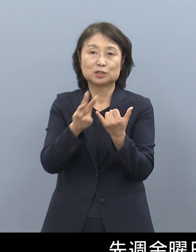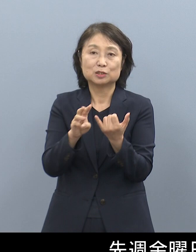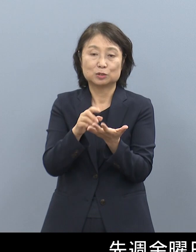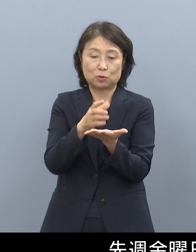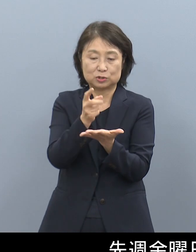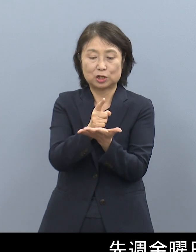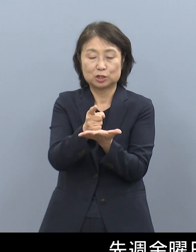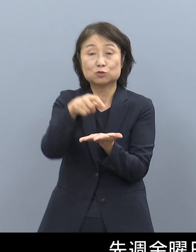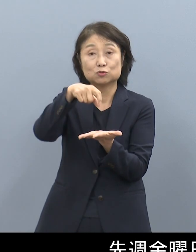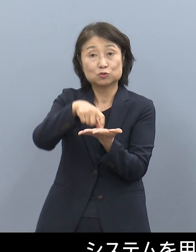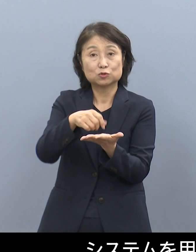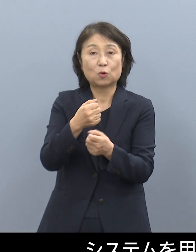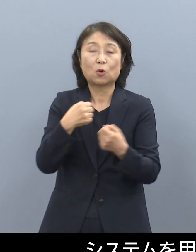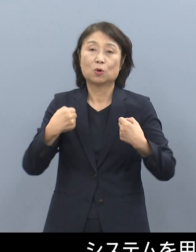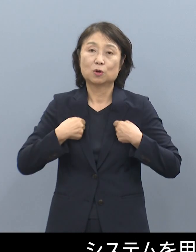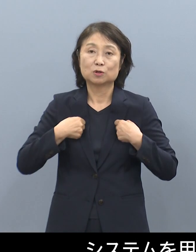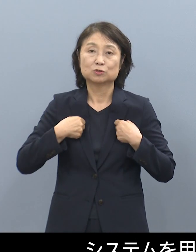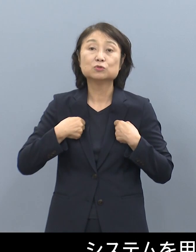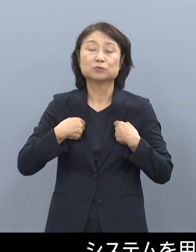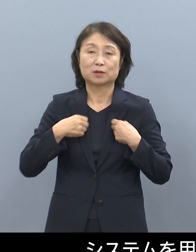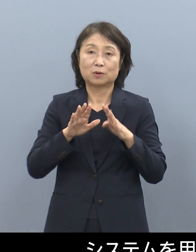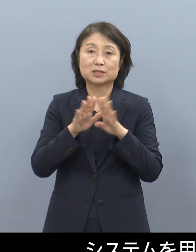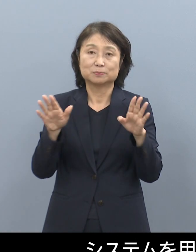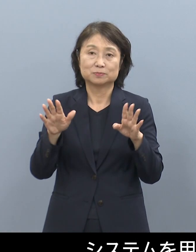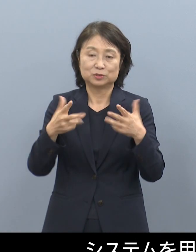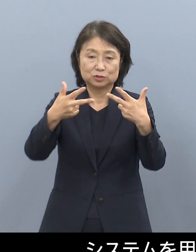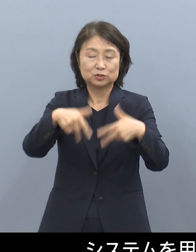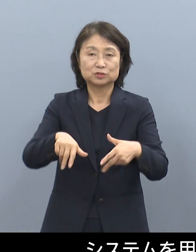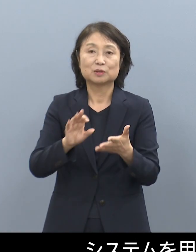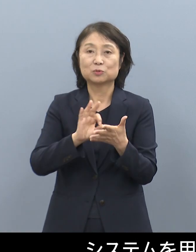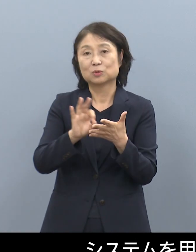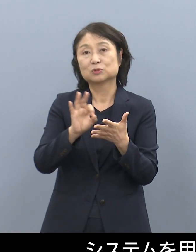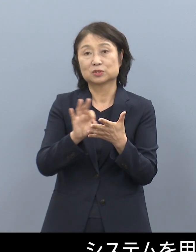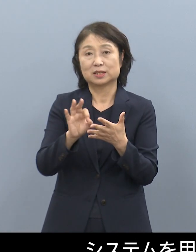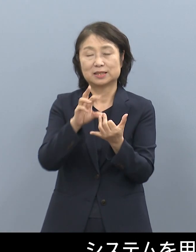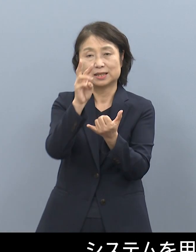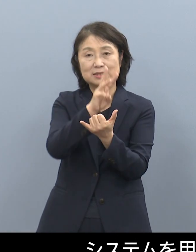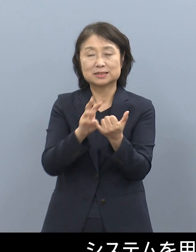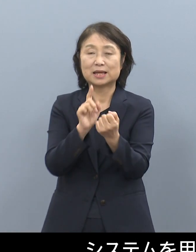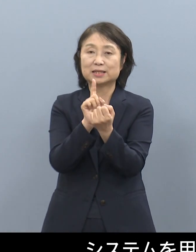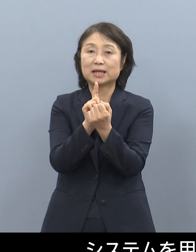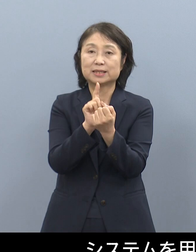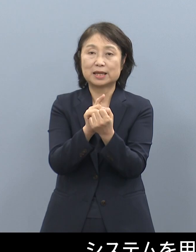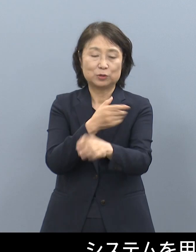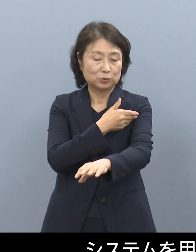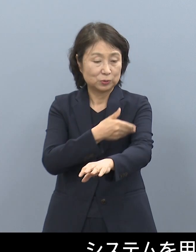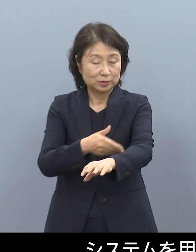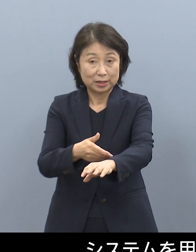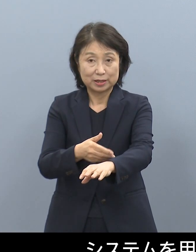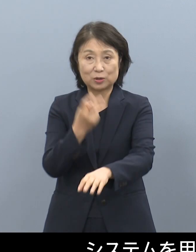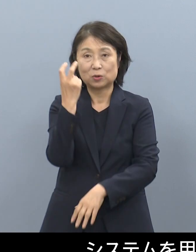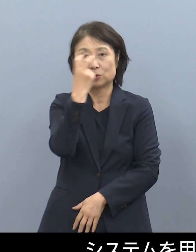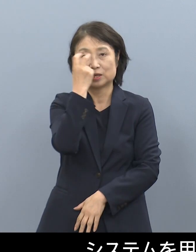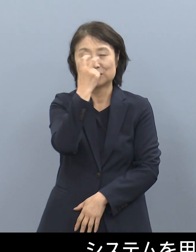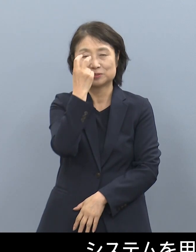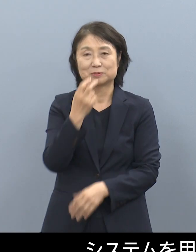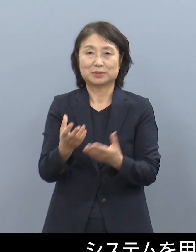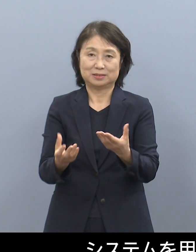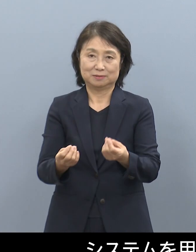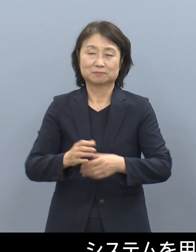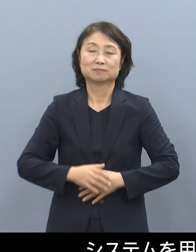練を実施いたし、システムを用いた災害対応業務の流れを確認をいたしたところでござい